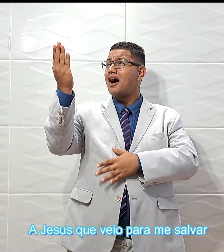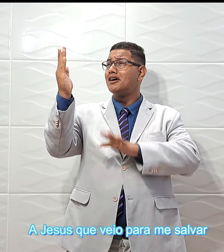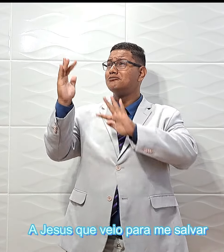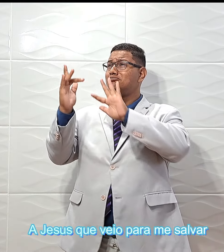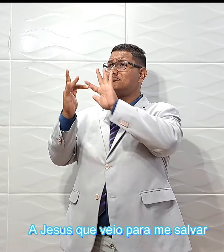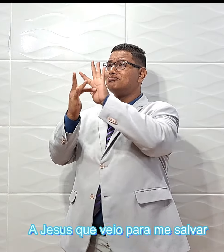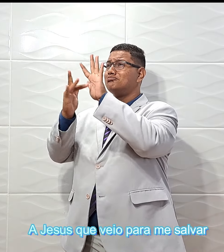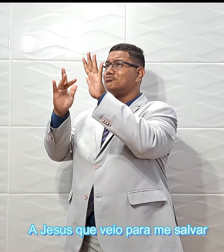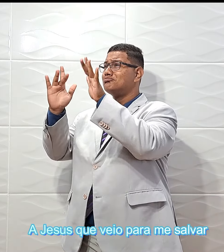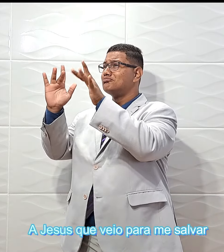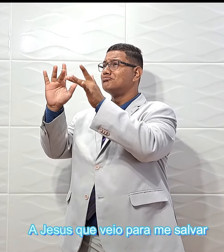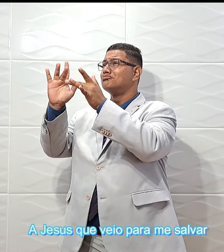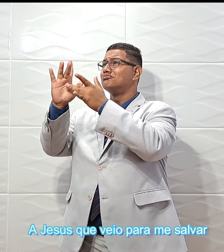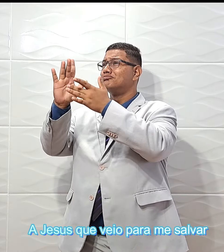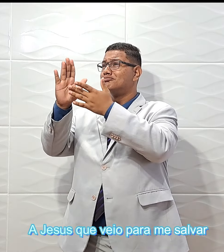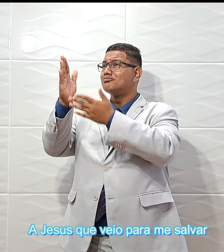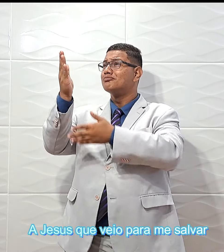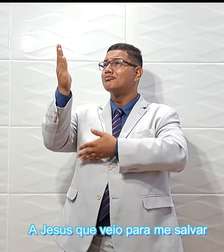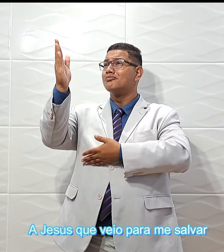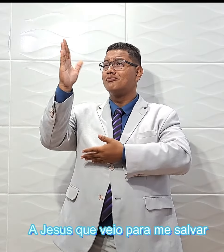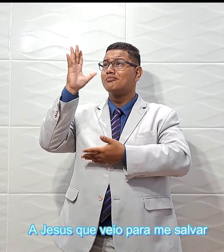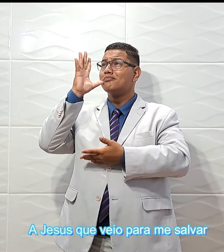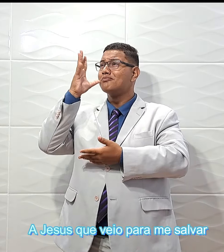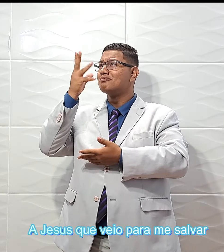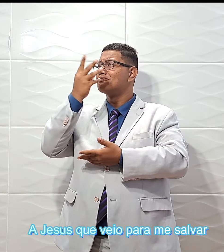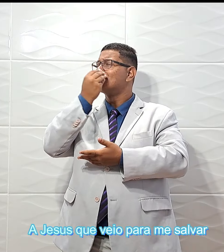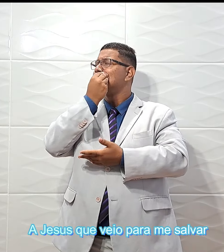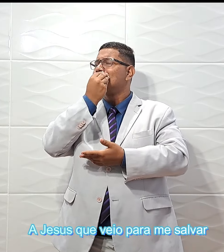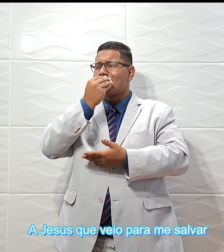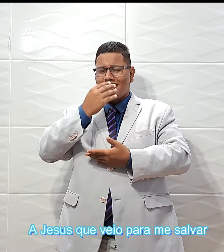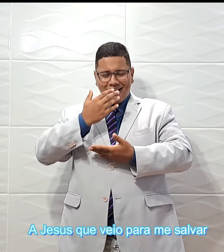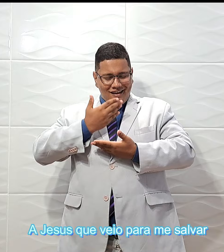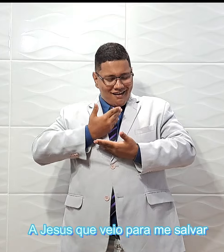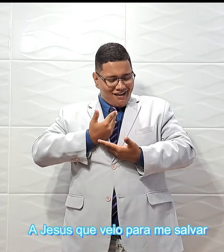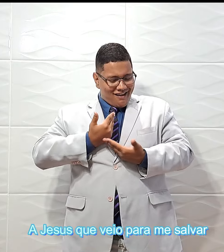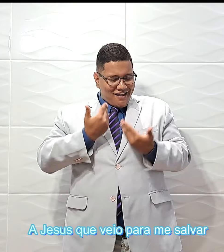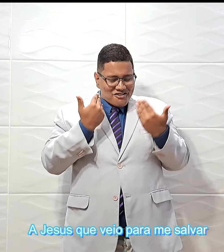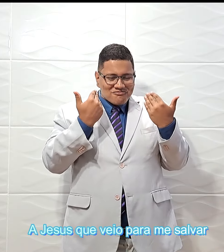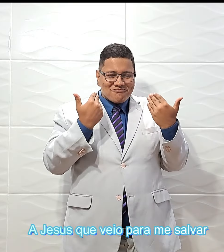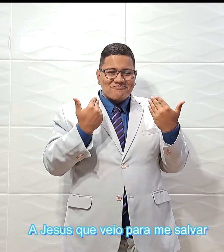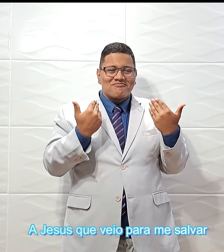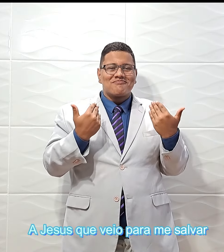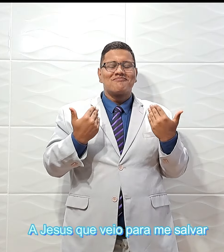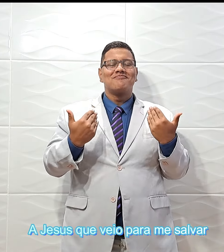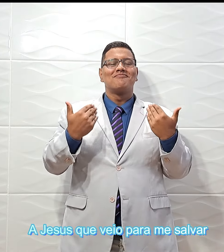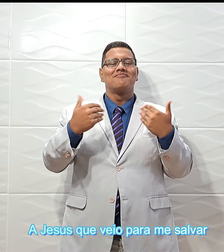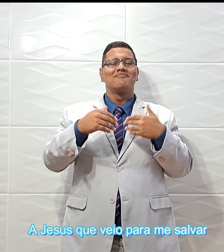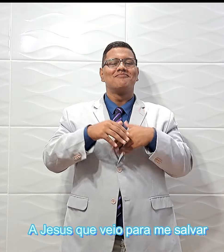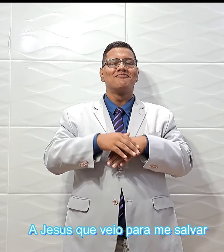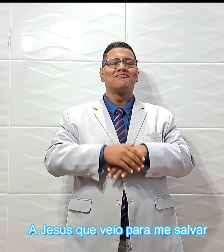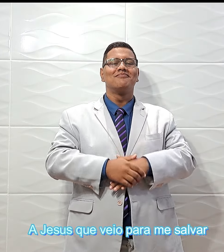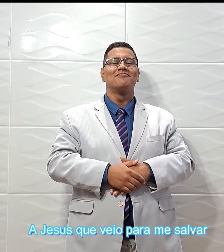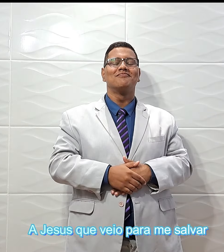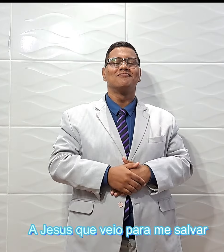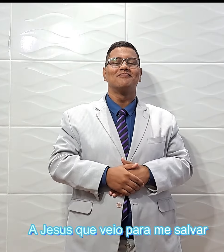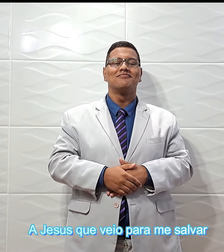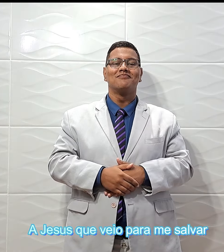A Jesus que veio para me salvar